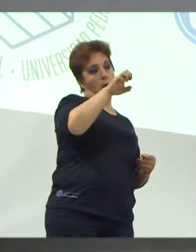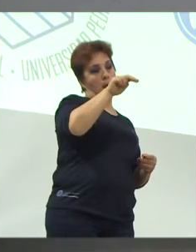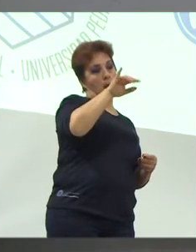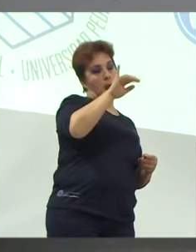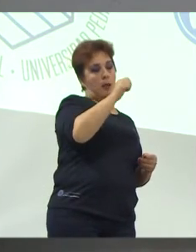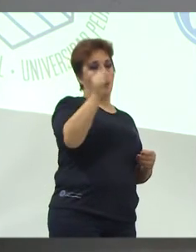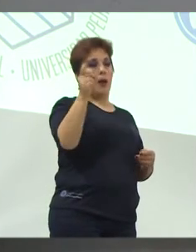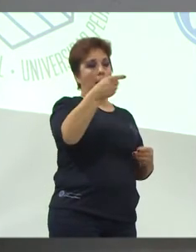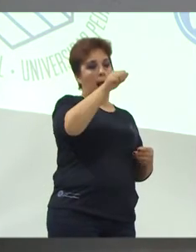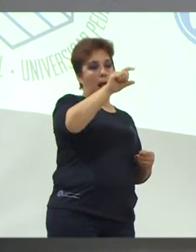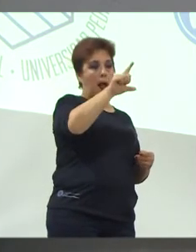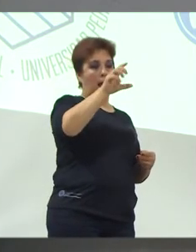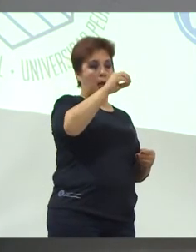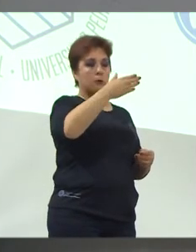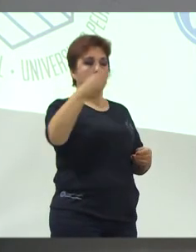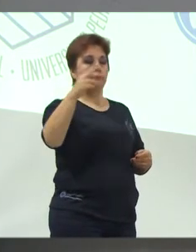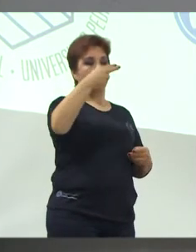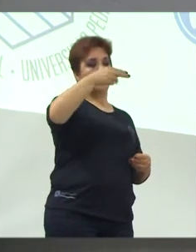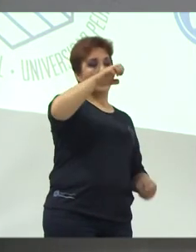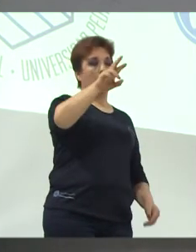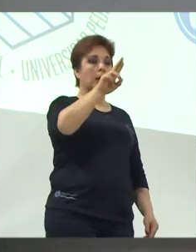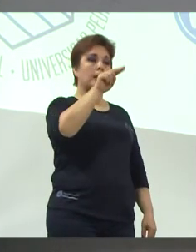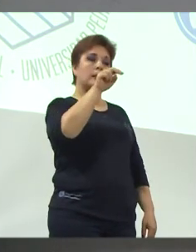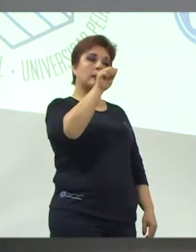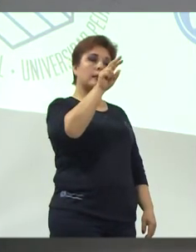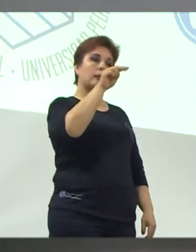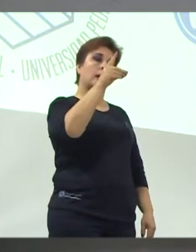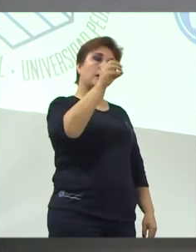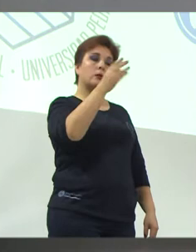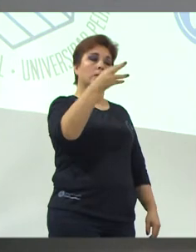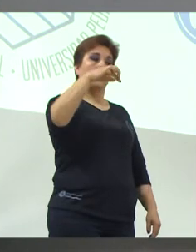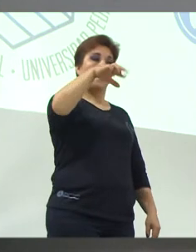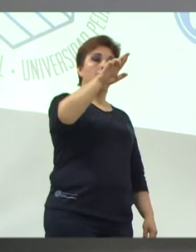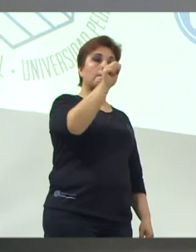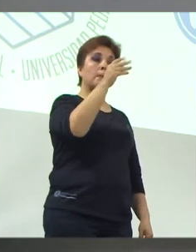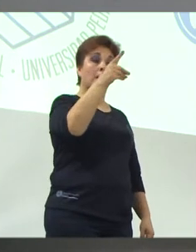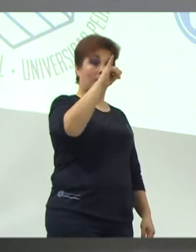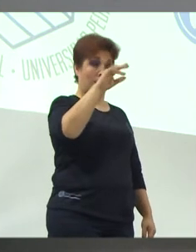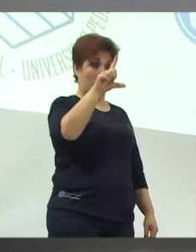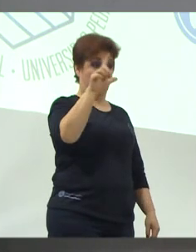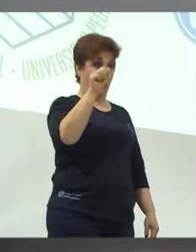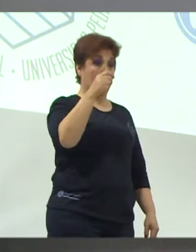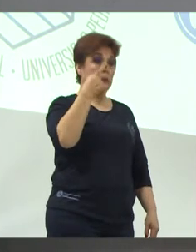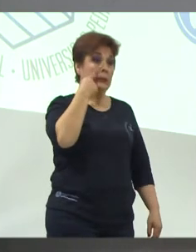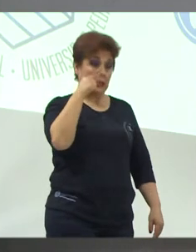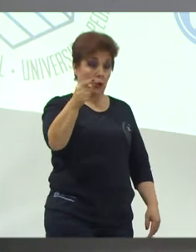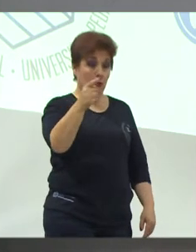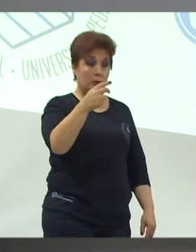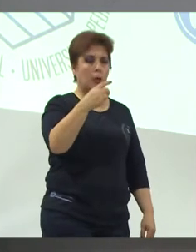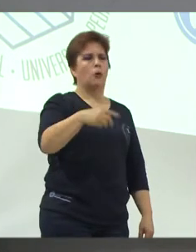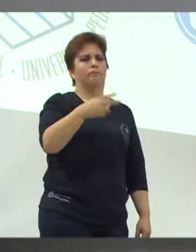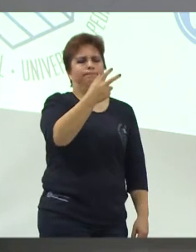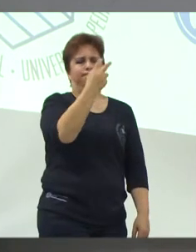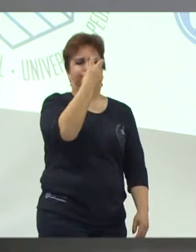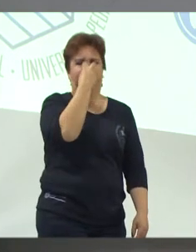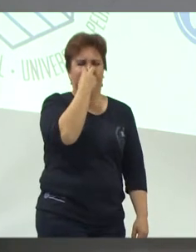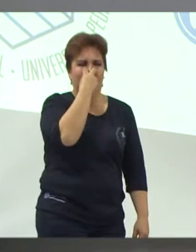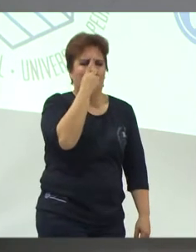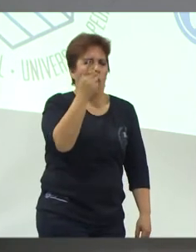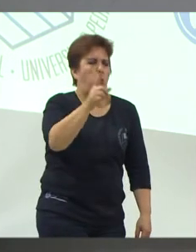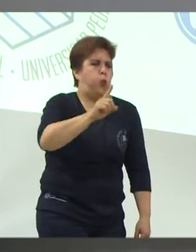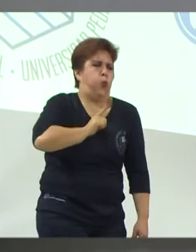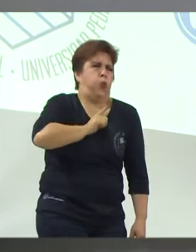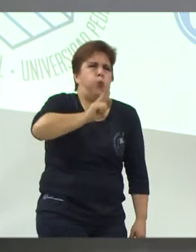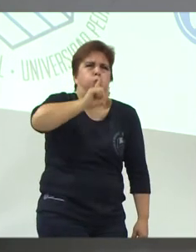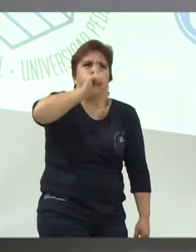indiscutible del trabajo con personas con discapacidad visual no sólo por su conocimiento profundo del tema